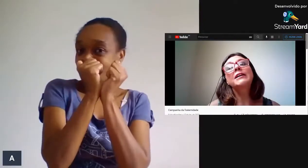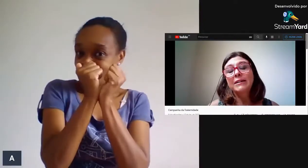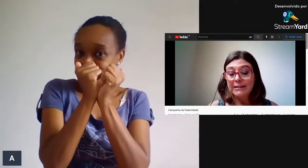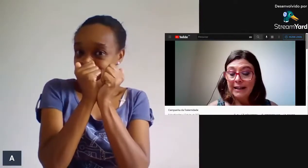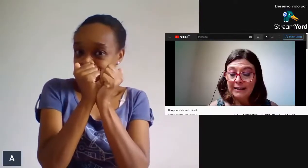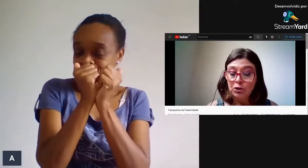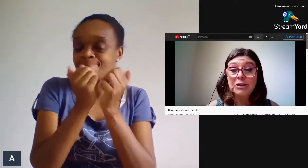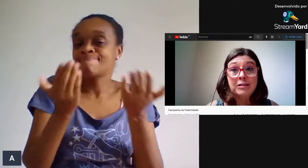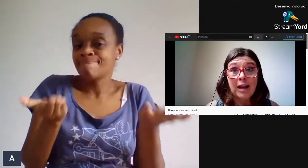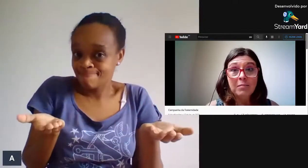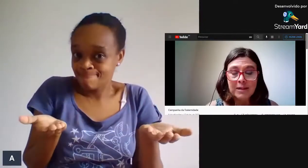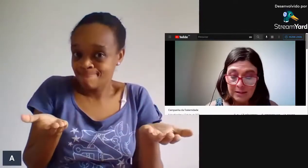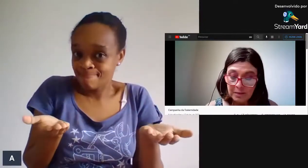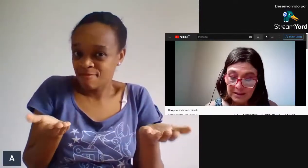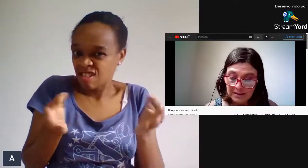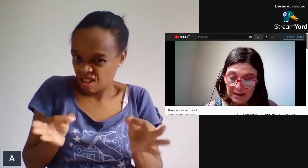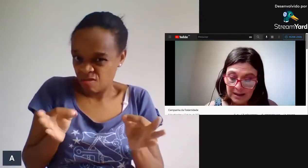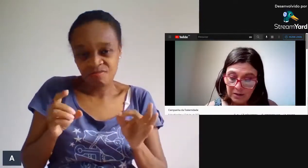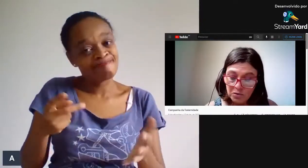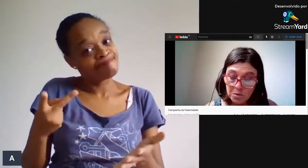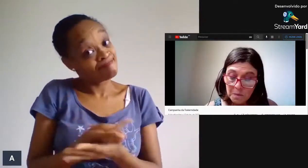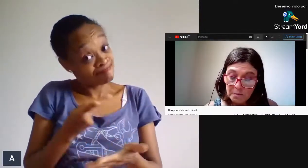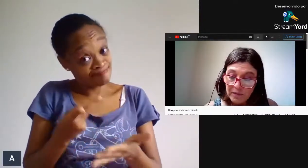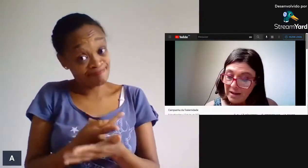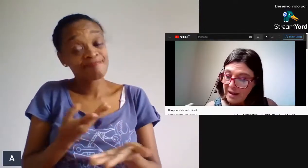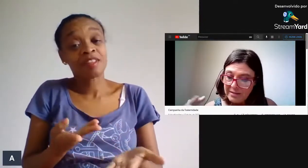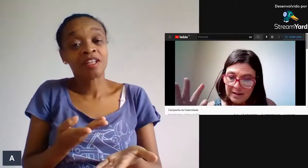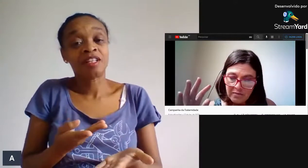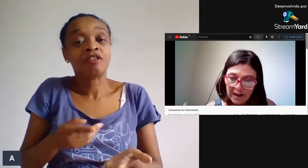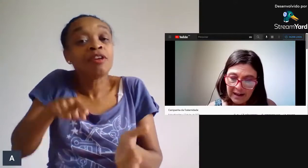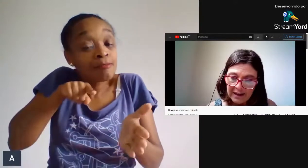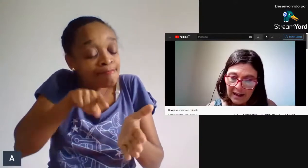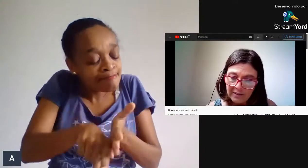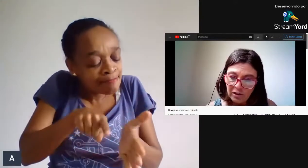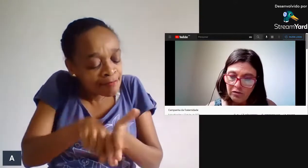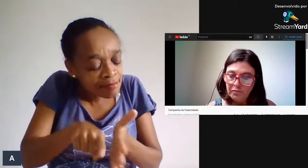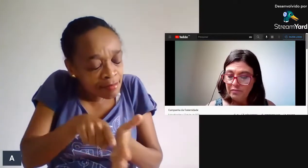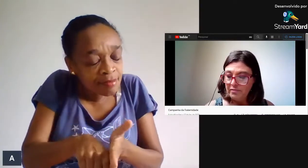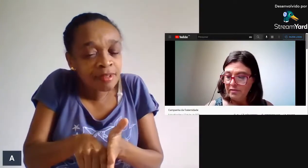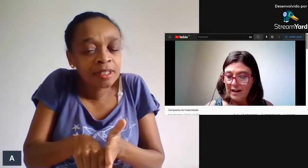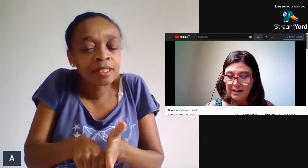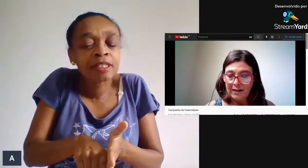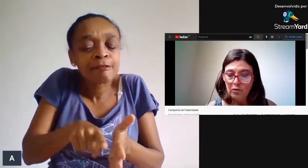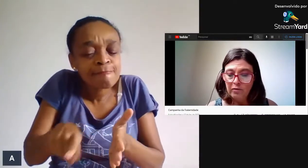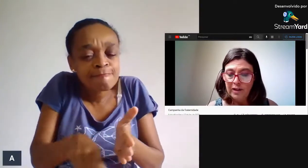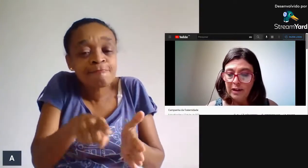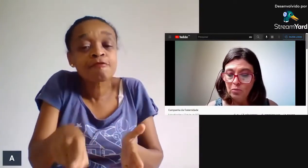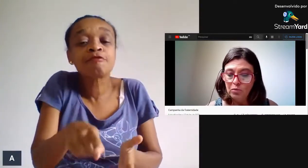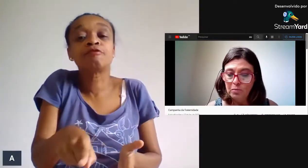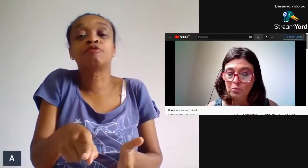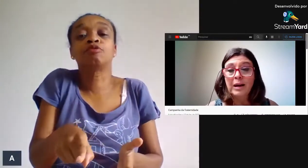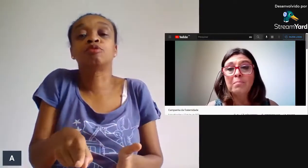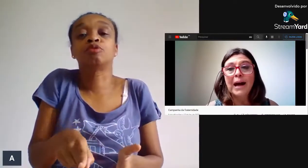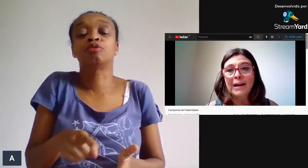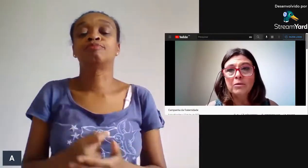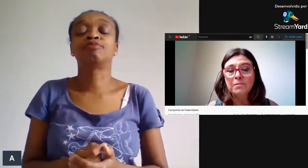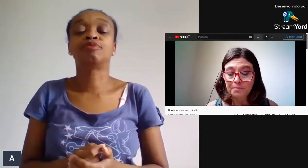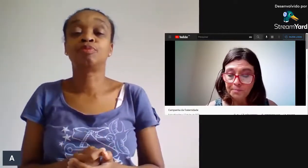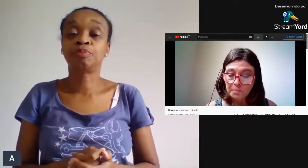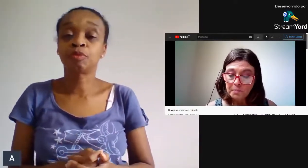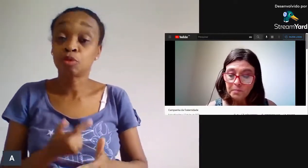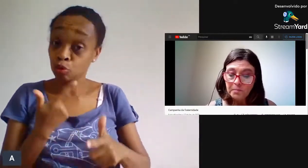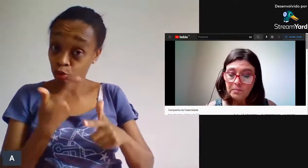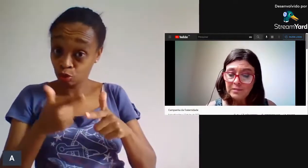né, nos temas brasileiros. E assim vai, né? A gente fala em 91 sobre o